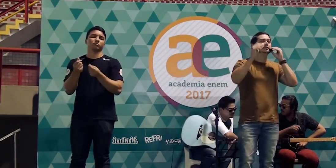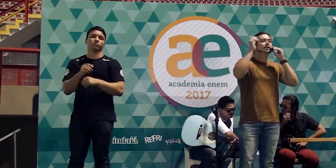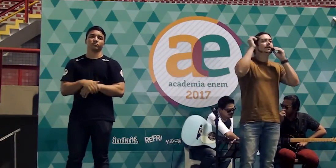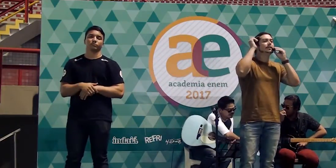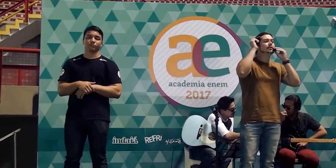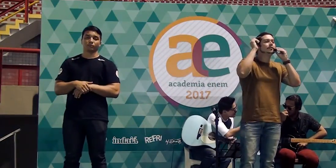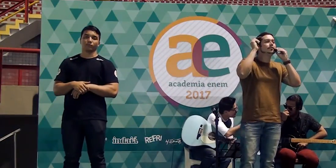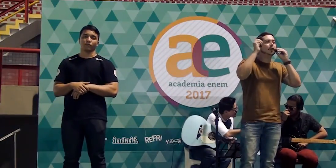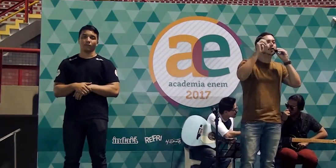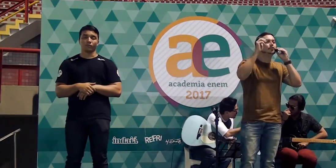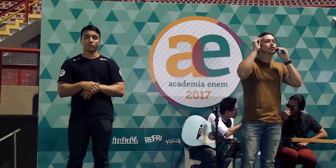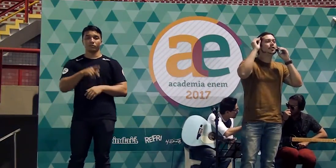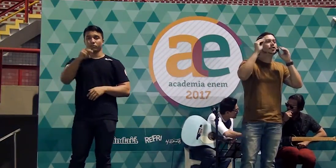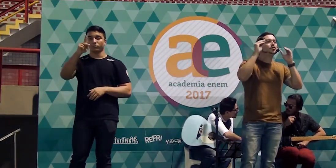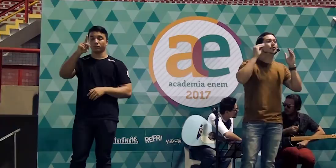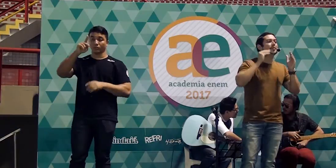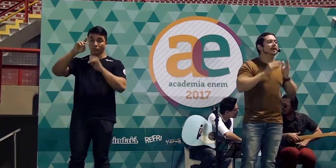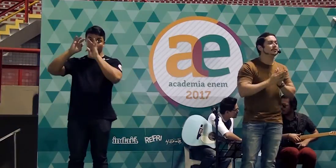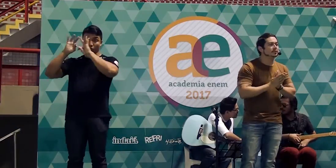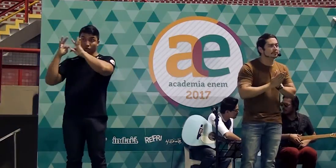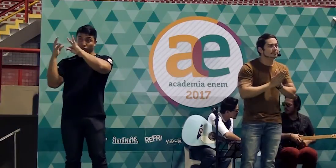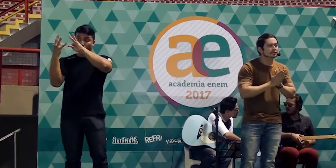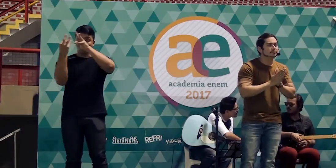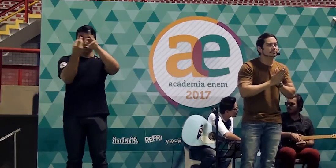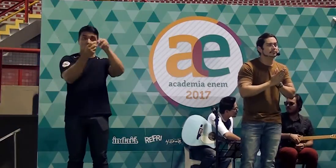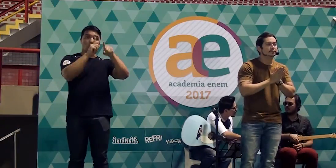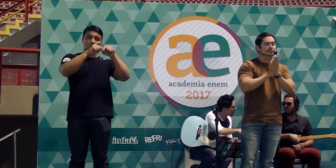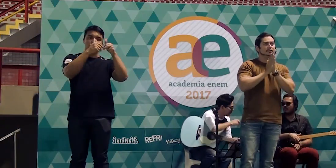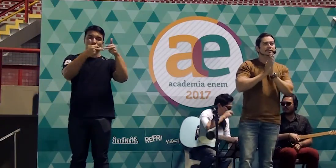aí, ó. Todo instrumento